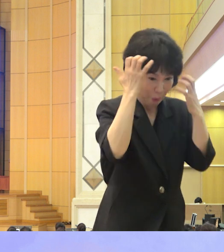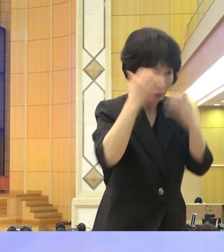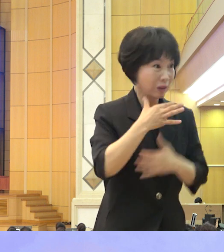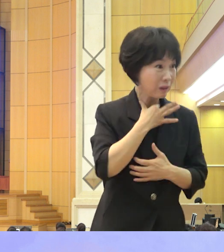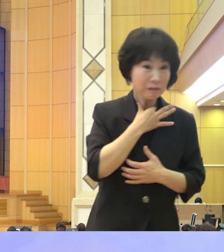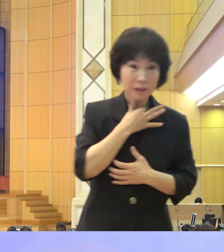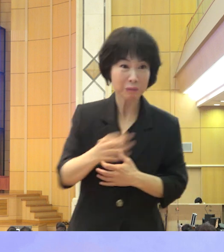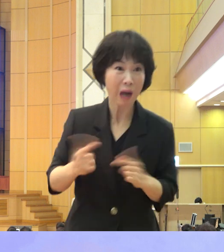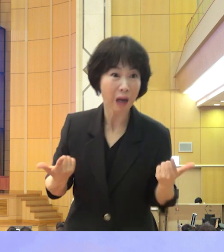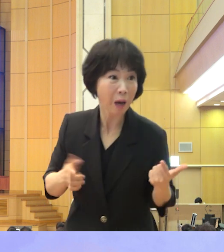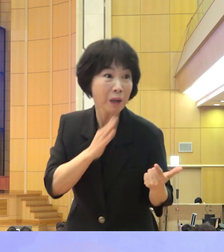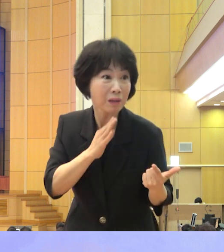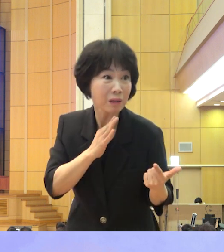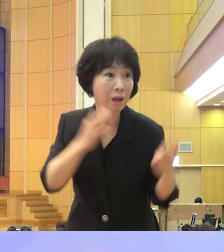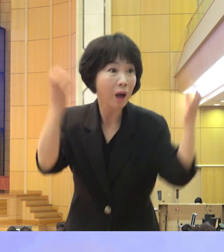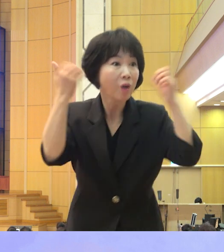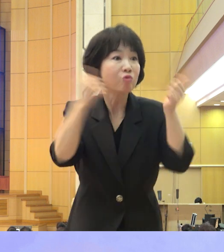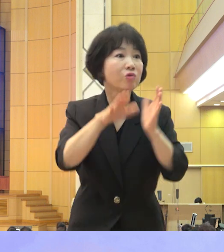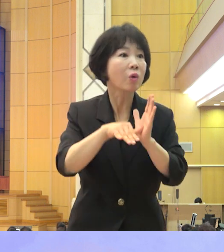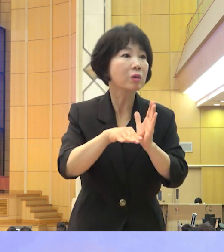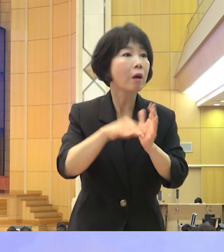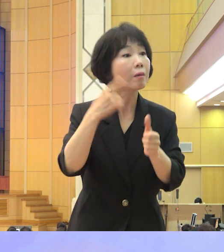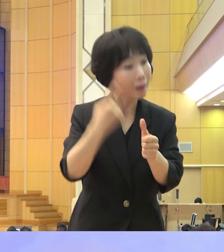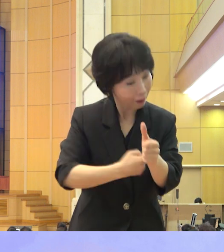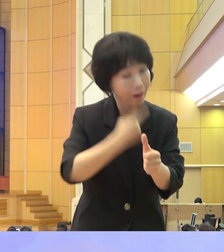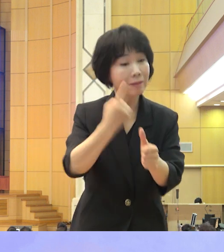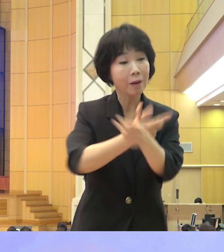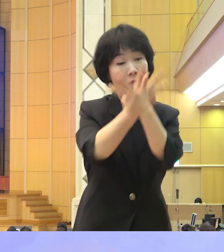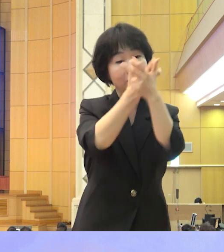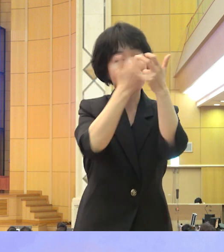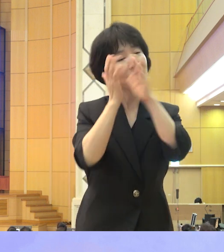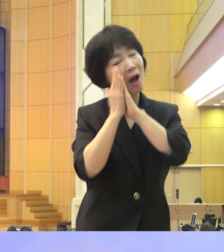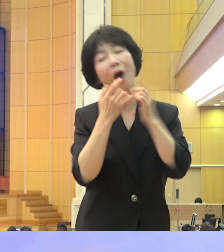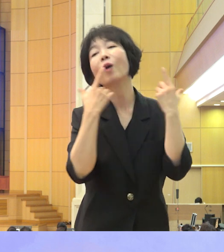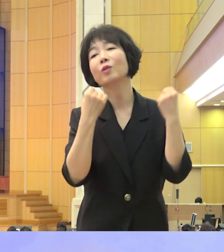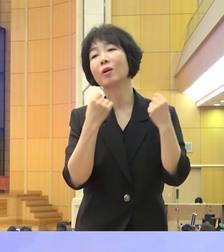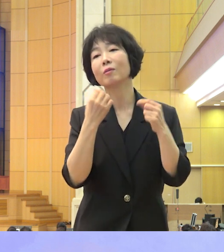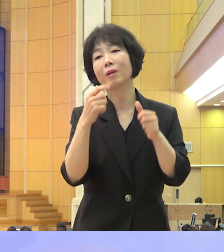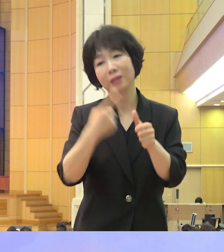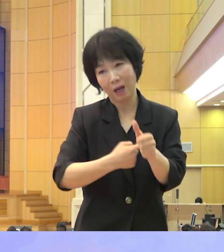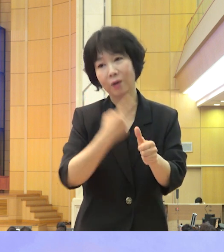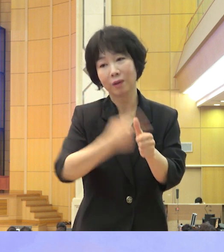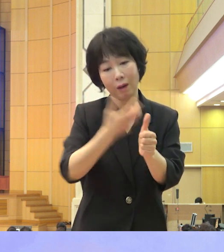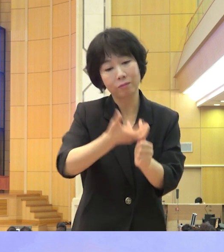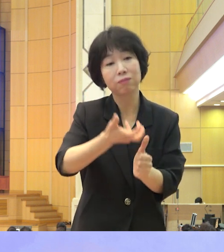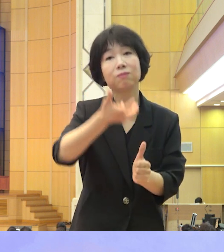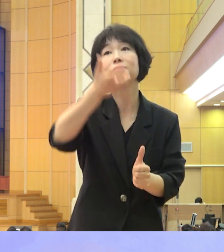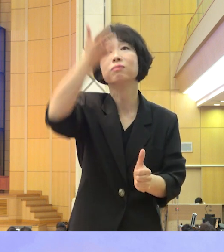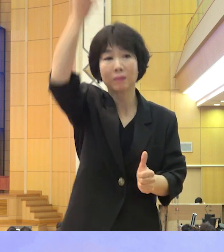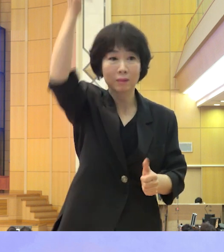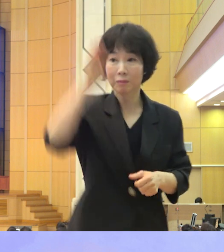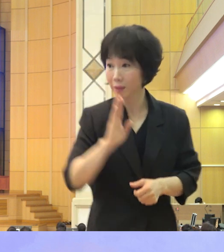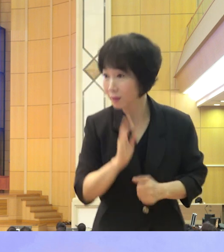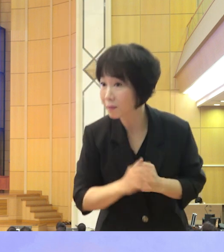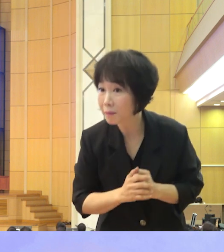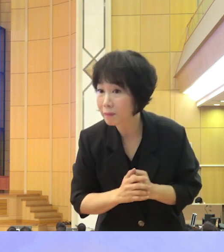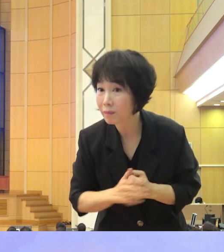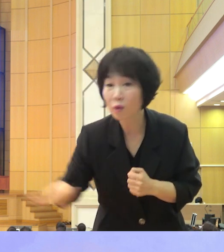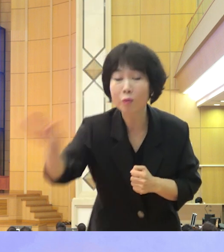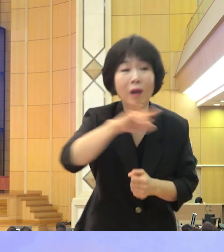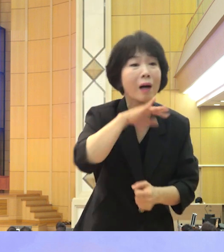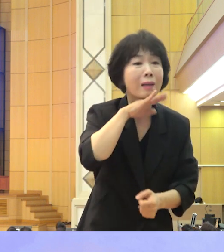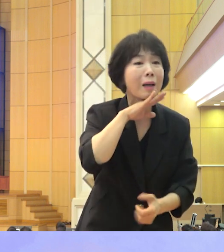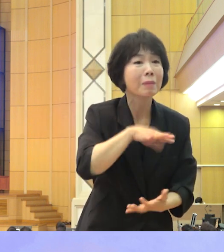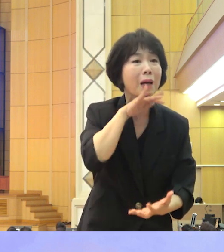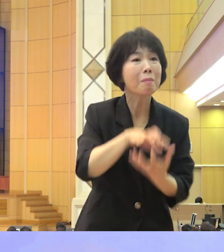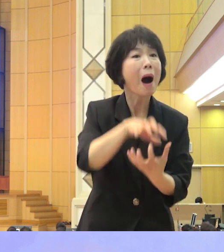돌아가실 때가 안 된 사람들은 그런 생각 잘 안 하는데, 이제 연세 많으신 분들은 다른 거 기도 안 해요. 저희가